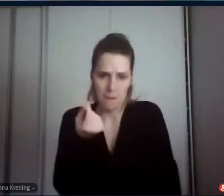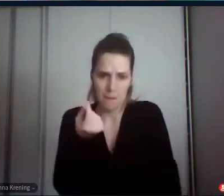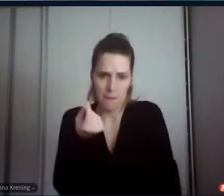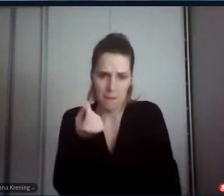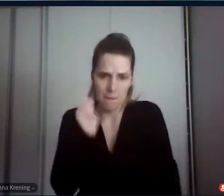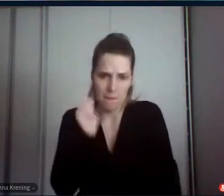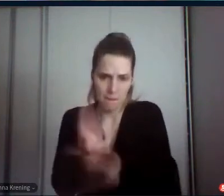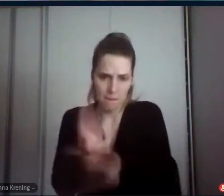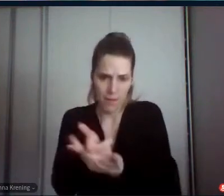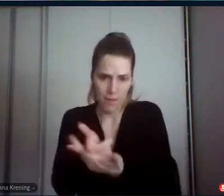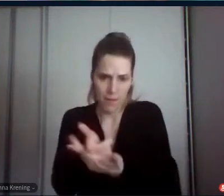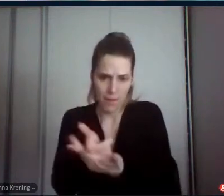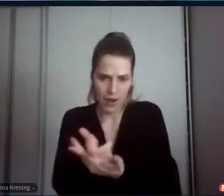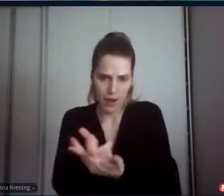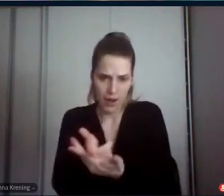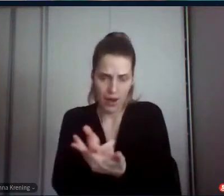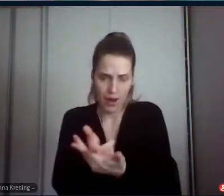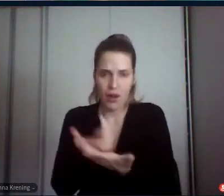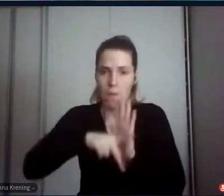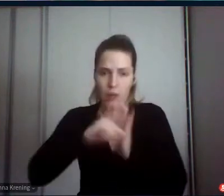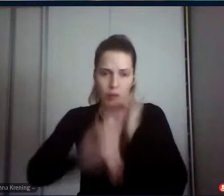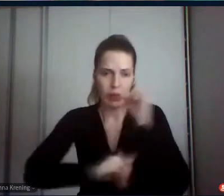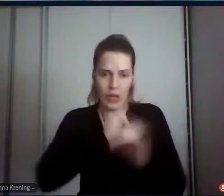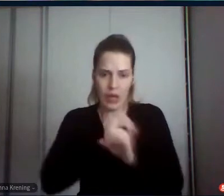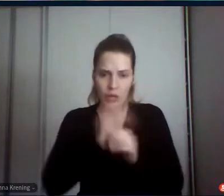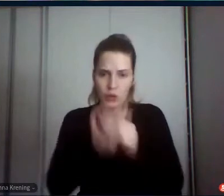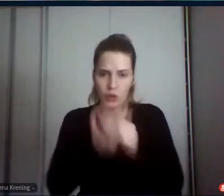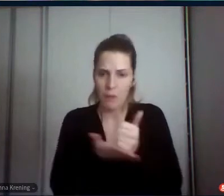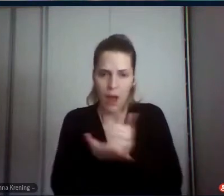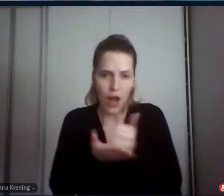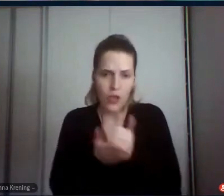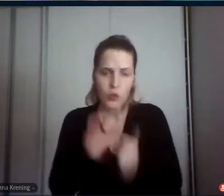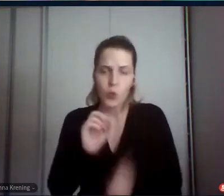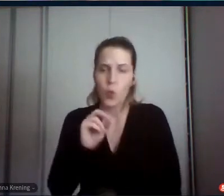dados básico, auxílio para